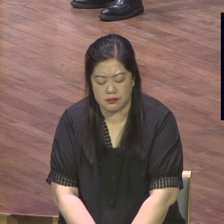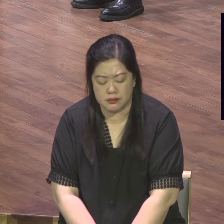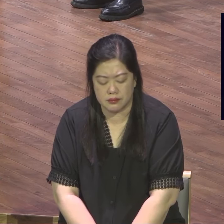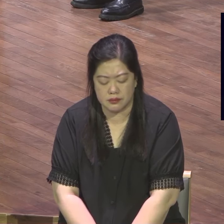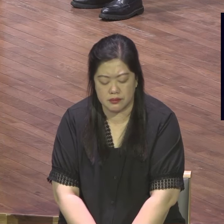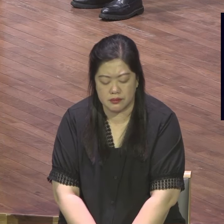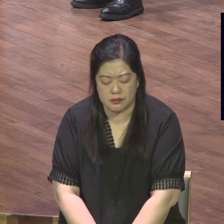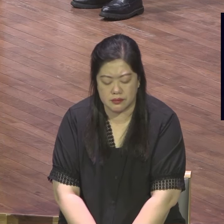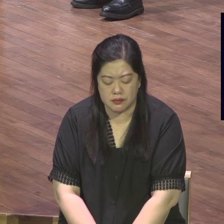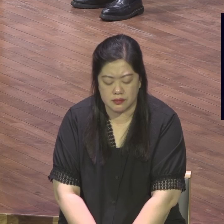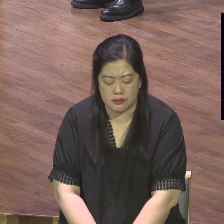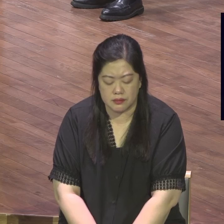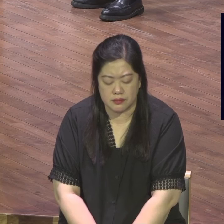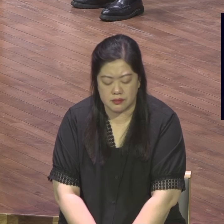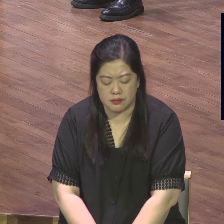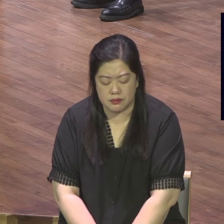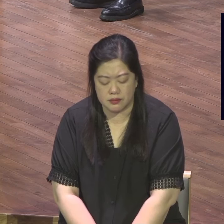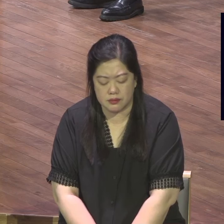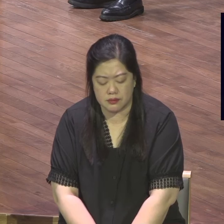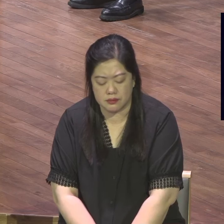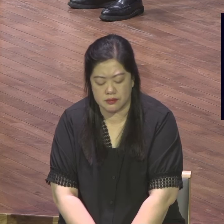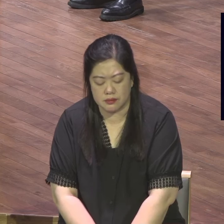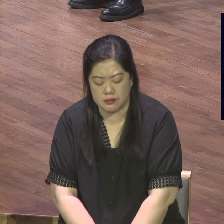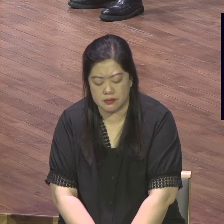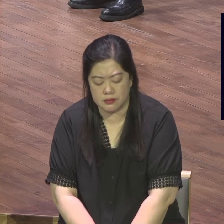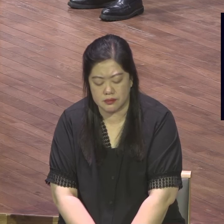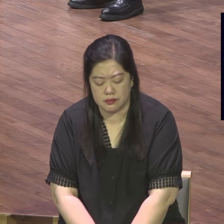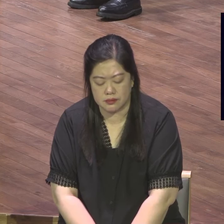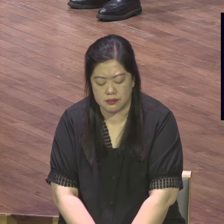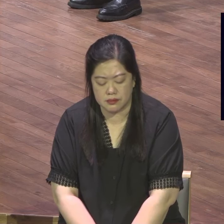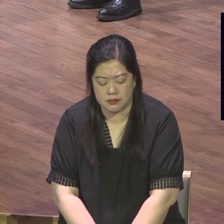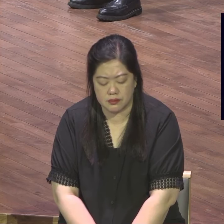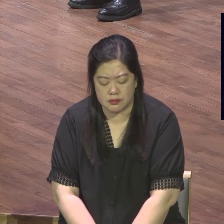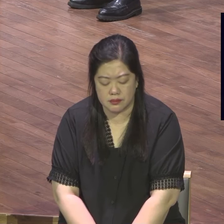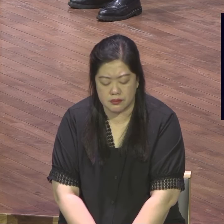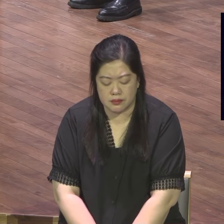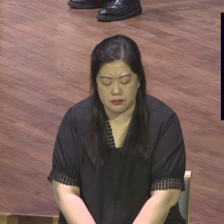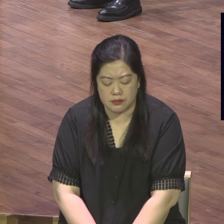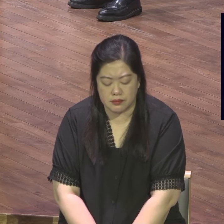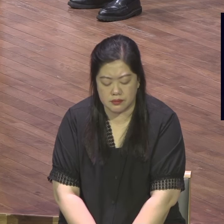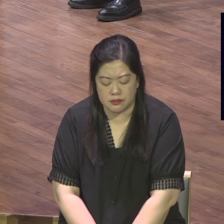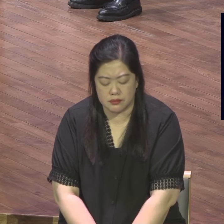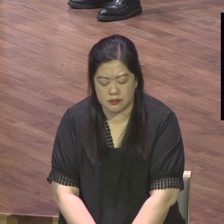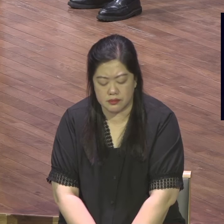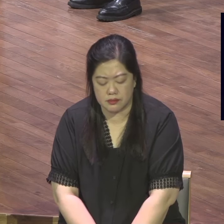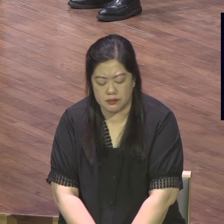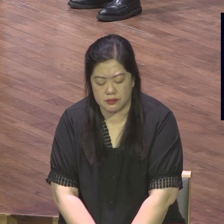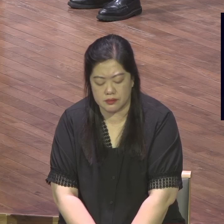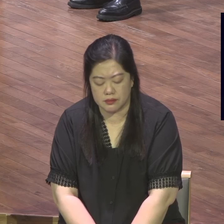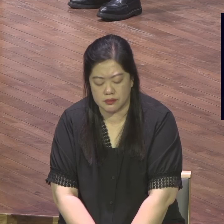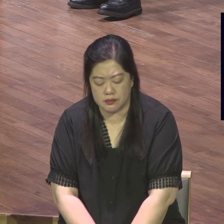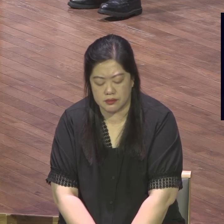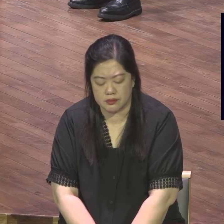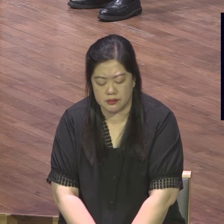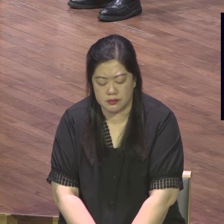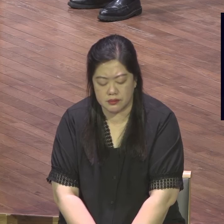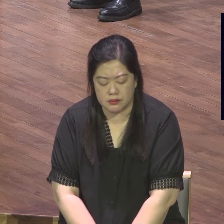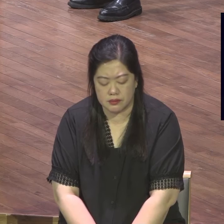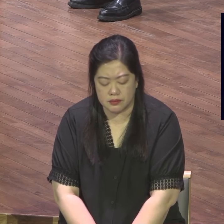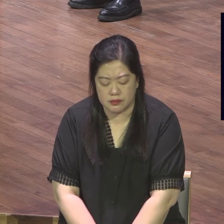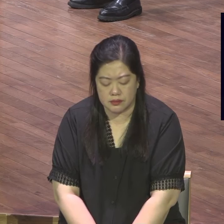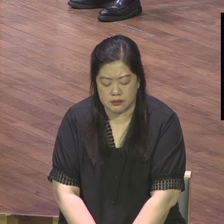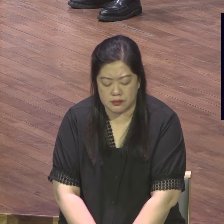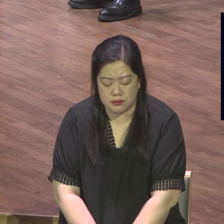짓도록 주님께서 축복하여 주시옵소서. 하나님 우리 아프리카와 유럽과 아시아와 오세니아와